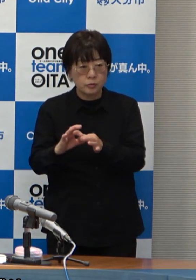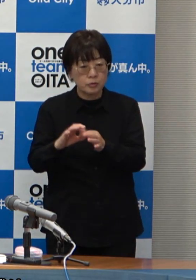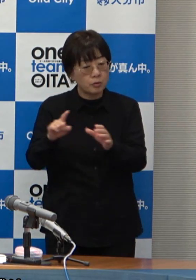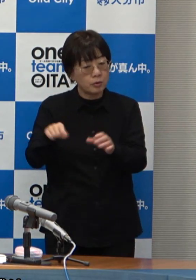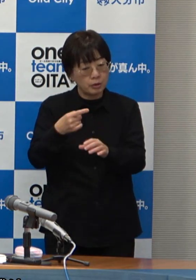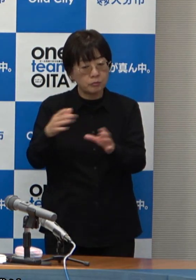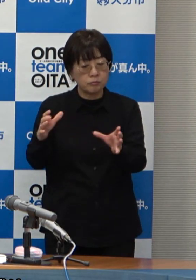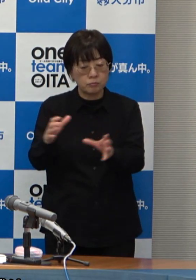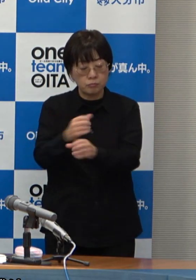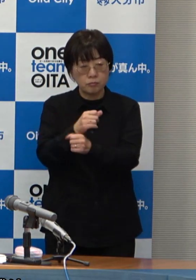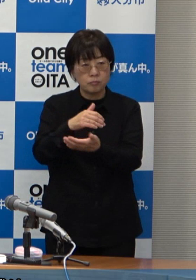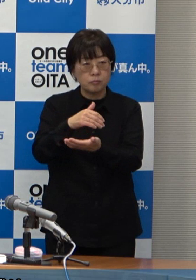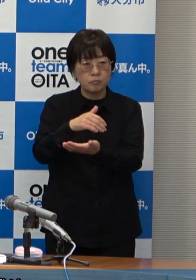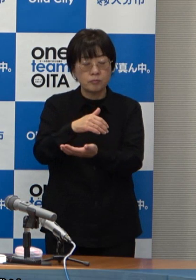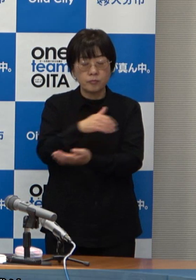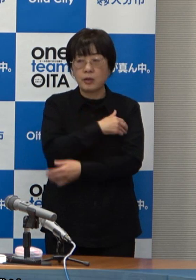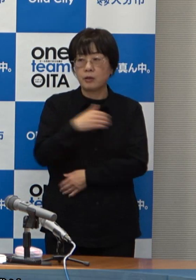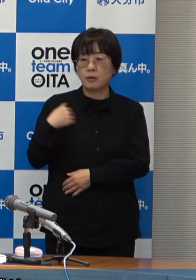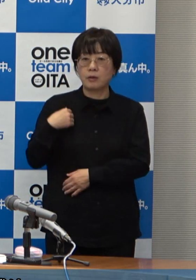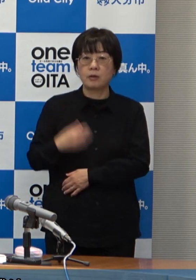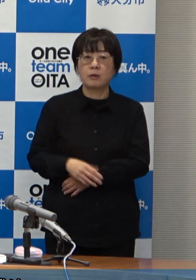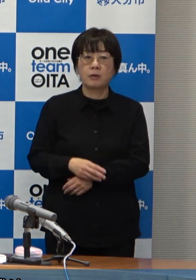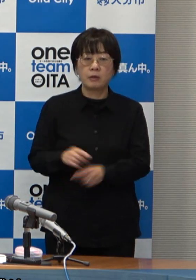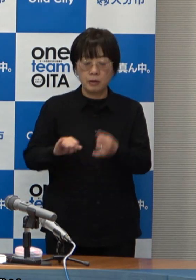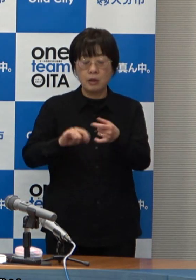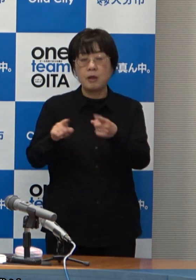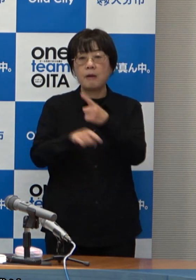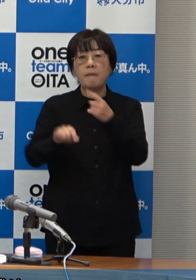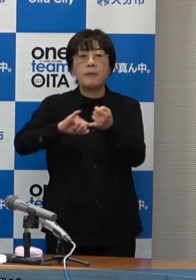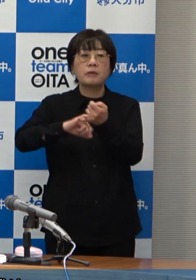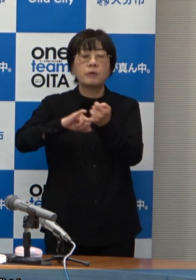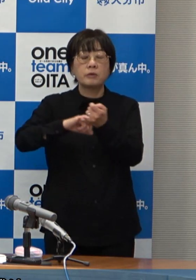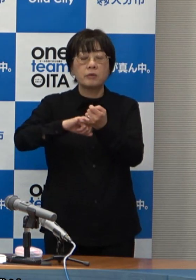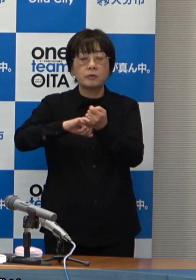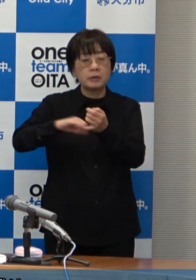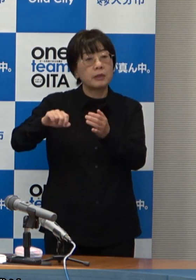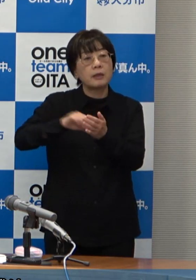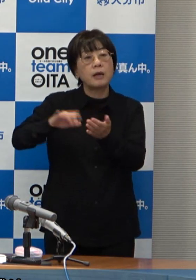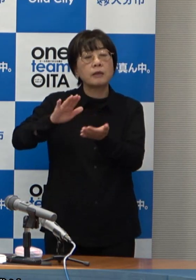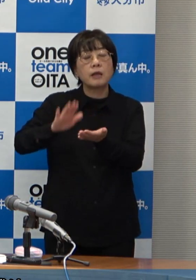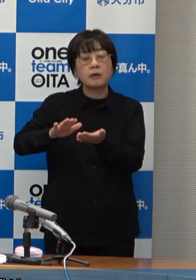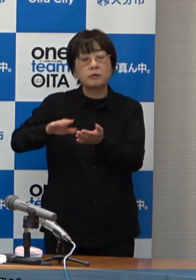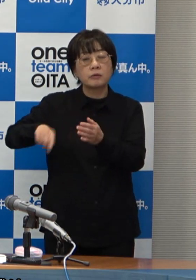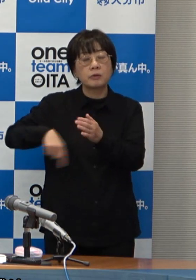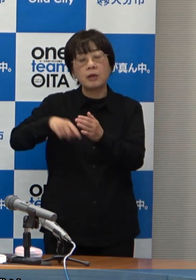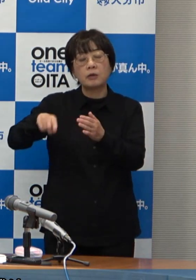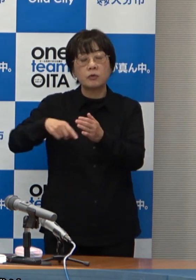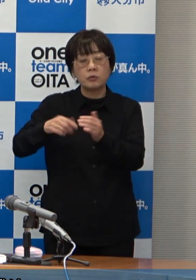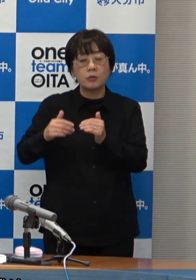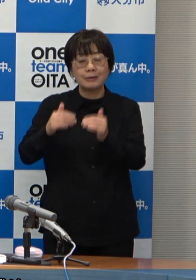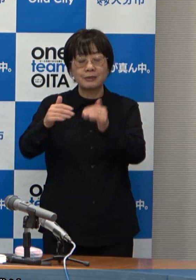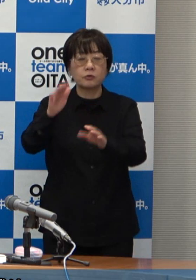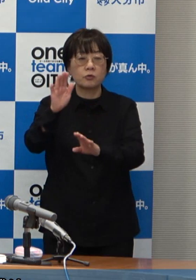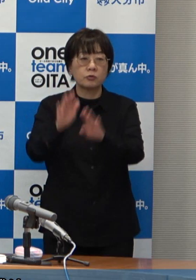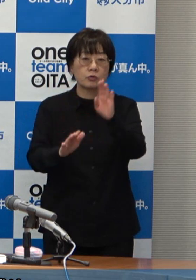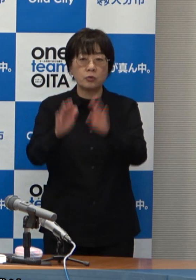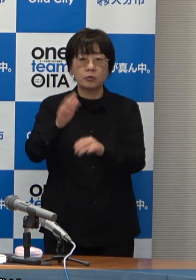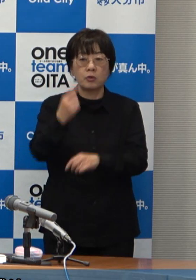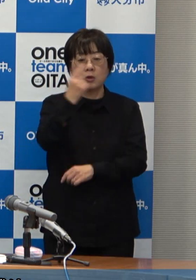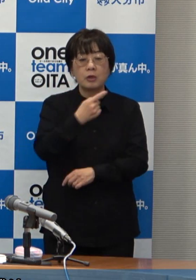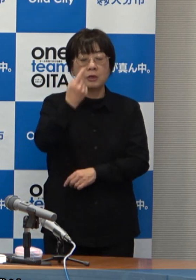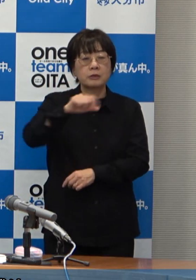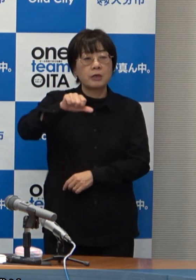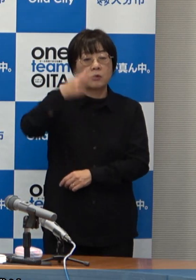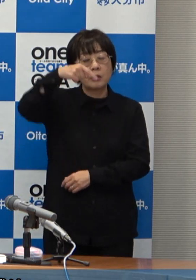ぐらに約できるでマニフェストに書いてある事業の進捗状況だから1500あるうちのもの